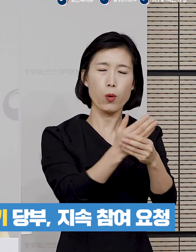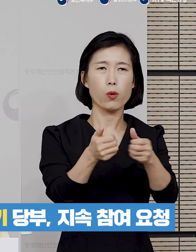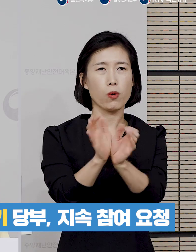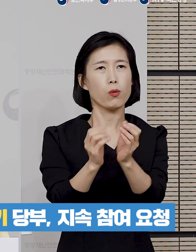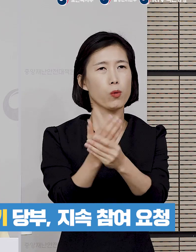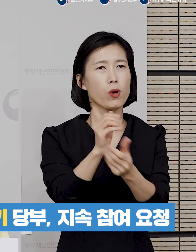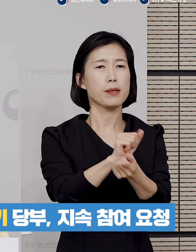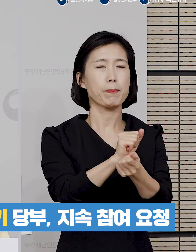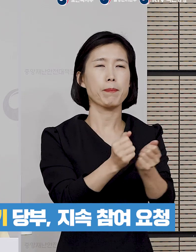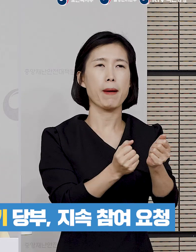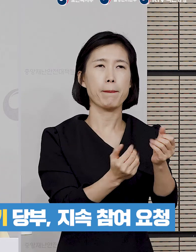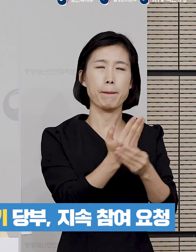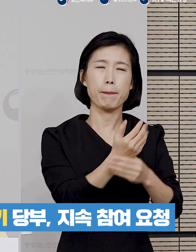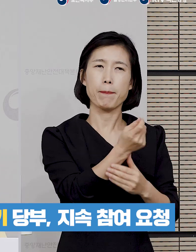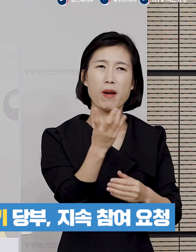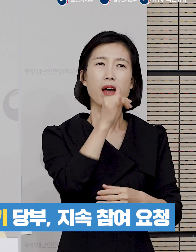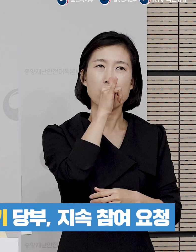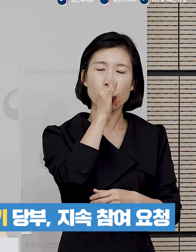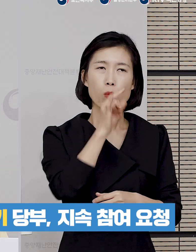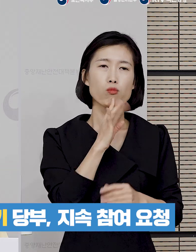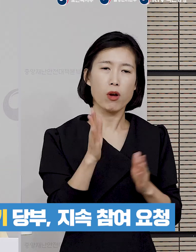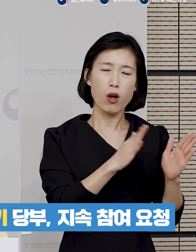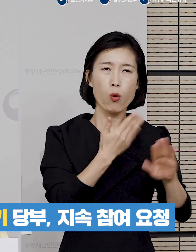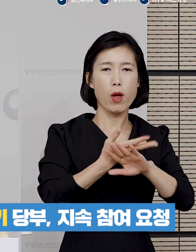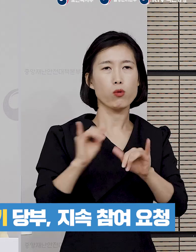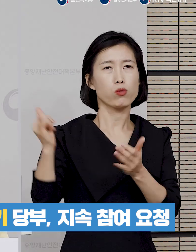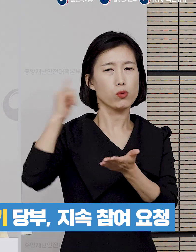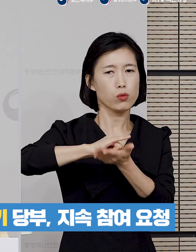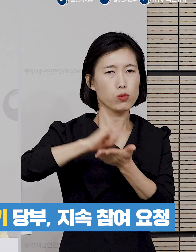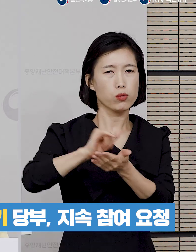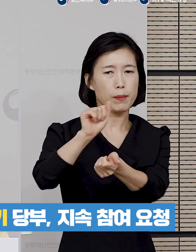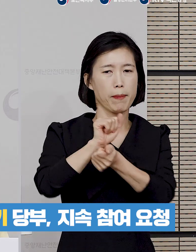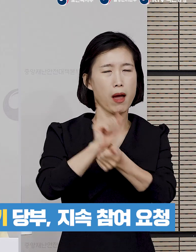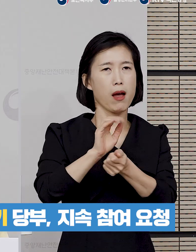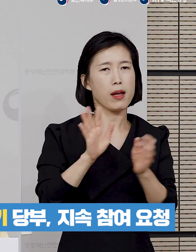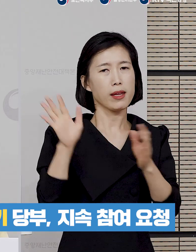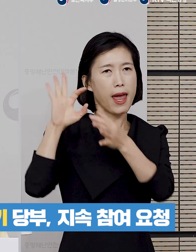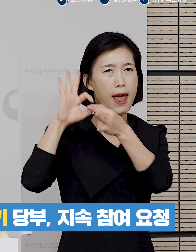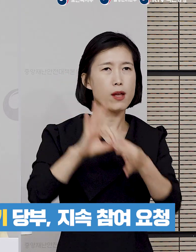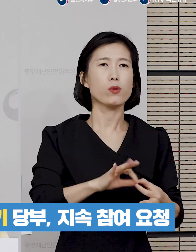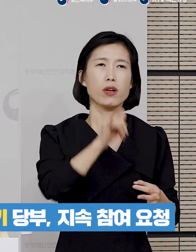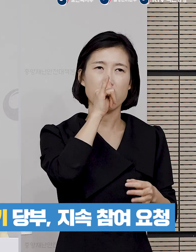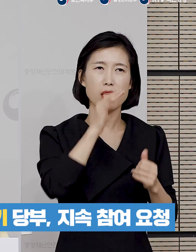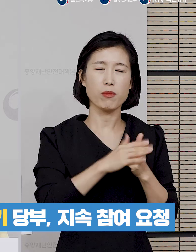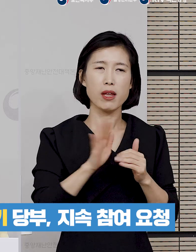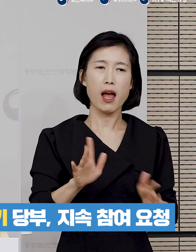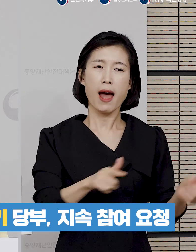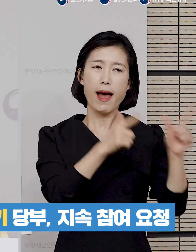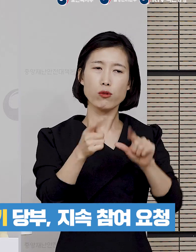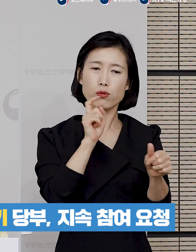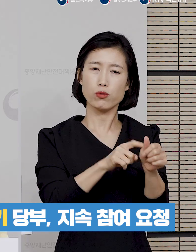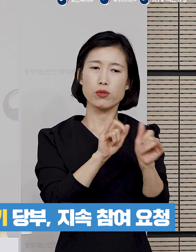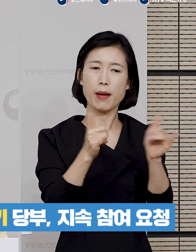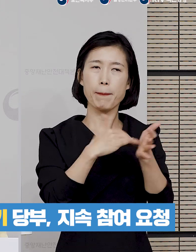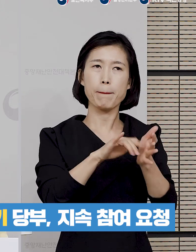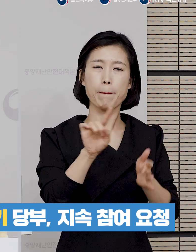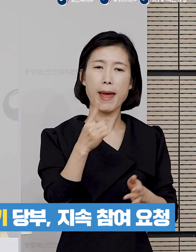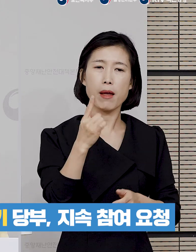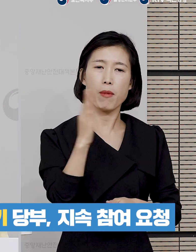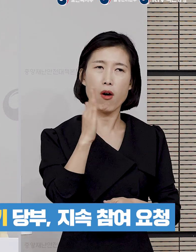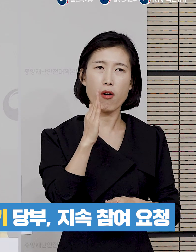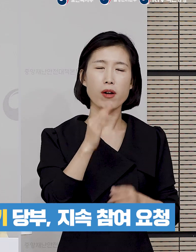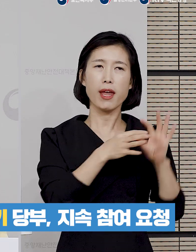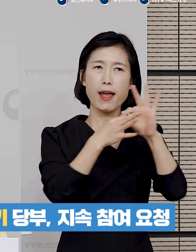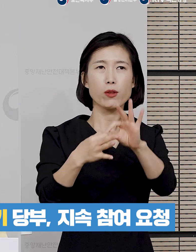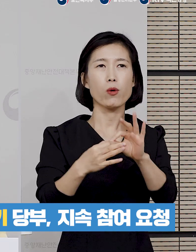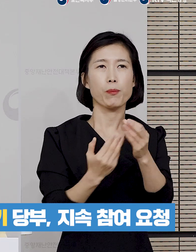집단 감염 사례가 발생하고 있고 해외 유입 사례도 꾸준하게 이어지고 있어 100명 내외의 확진 환자가